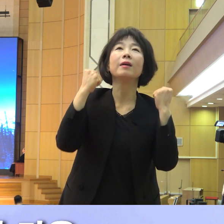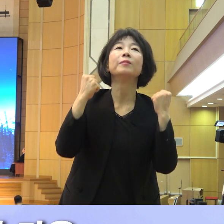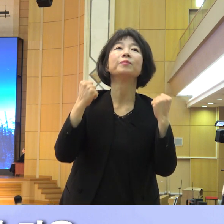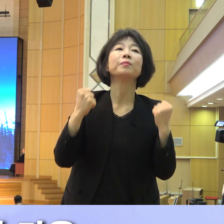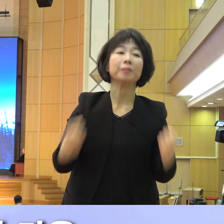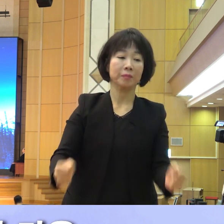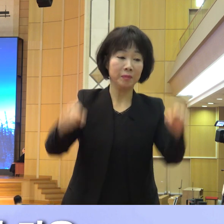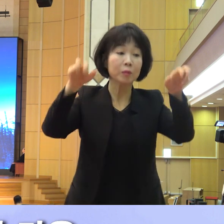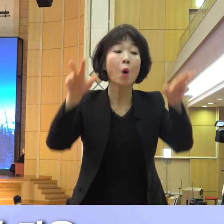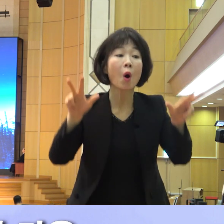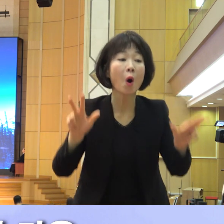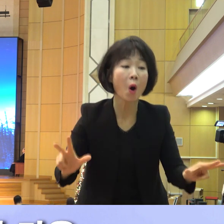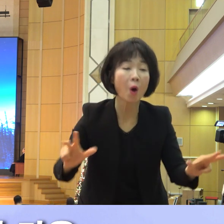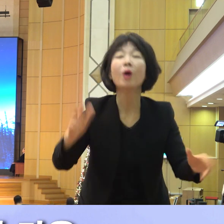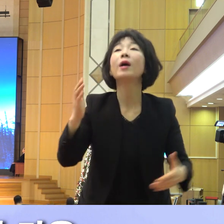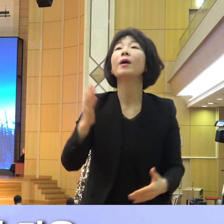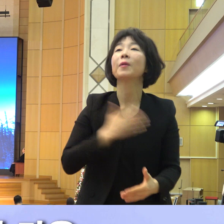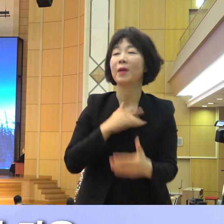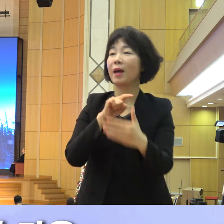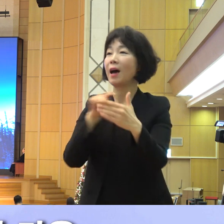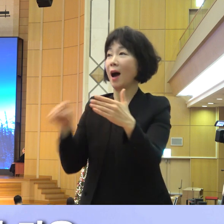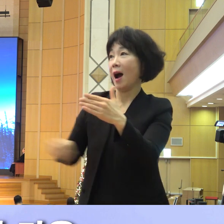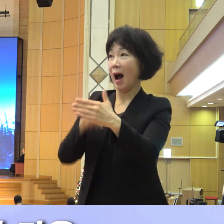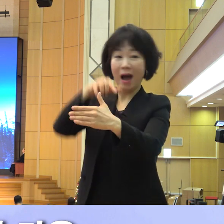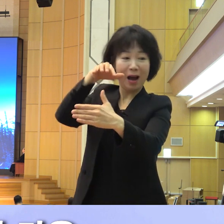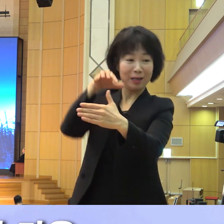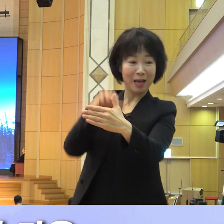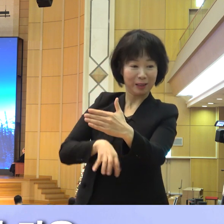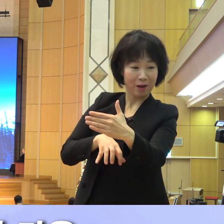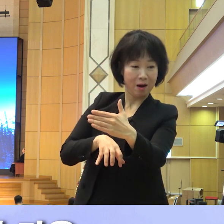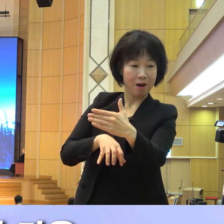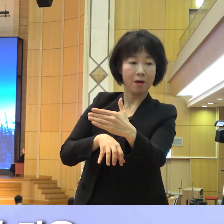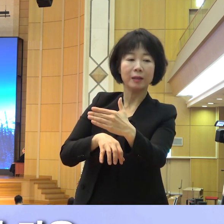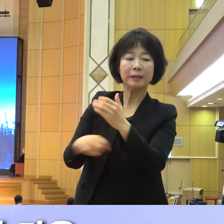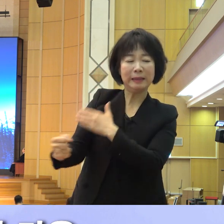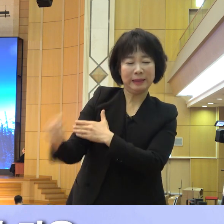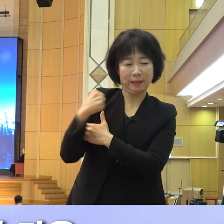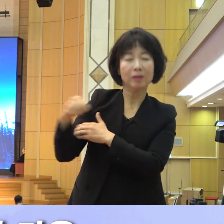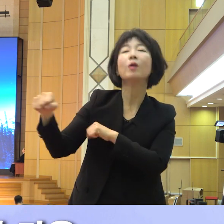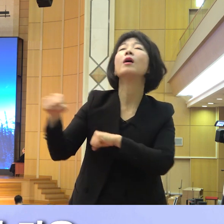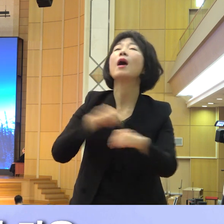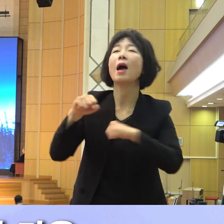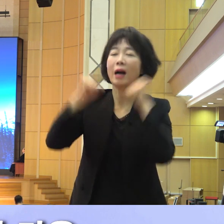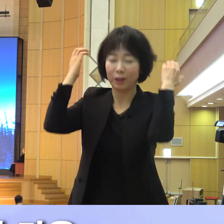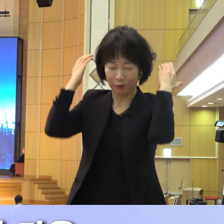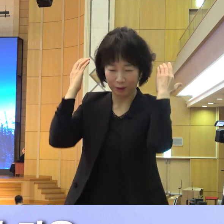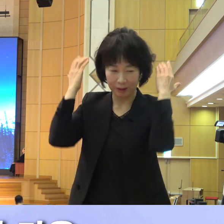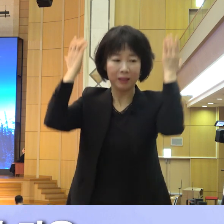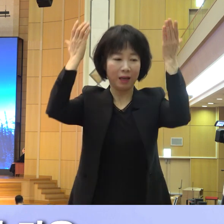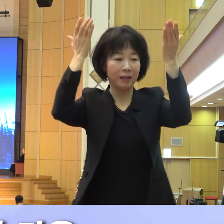계시네. 지금도 내 안에서 역사하고